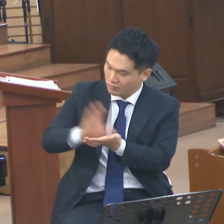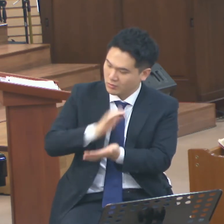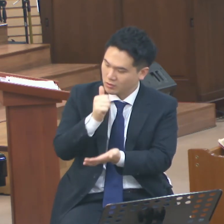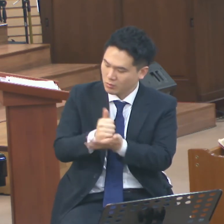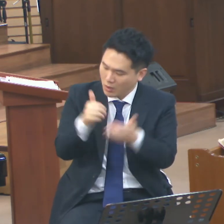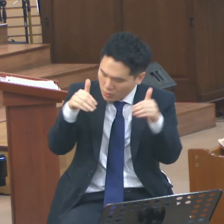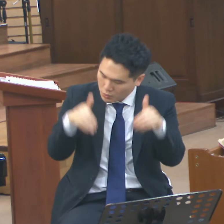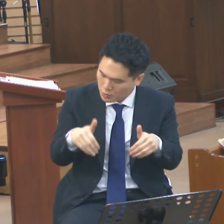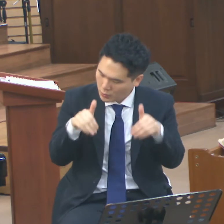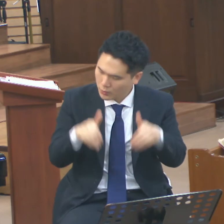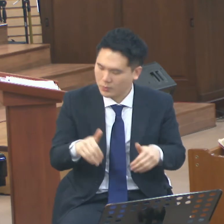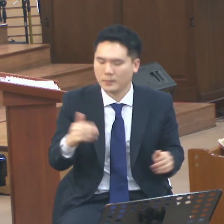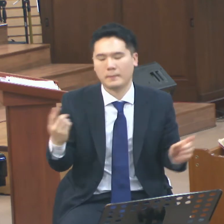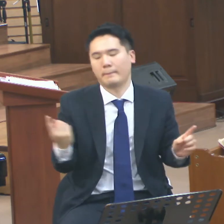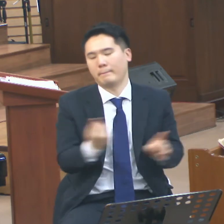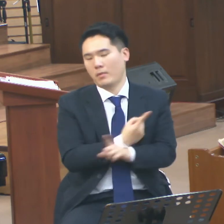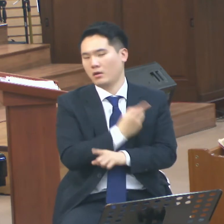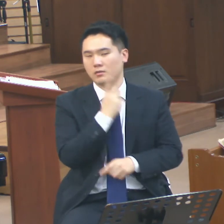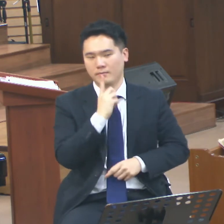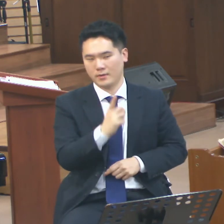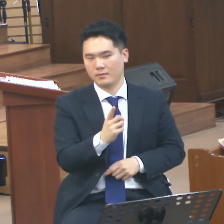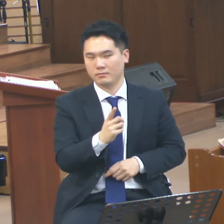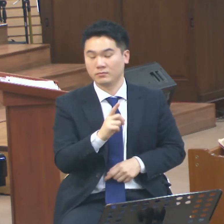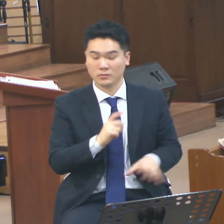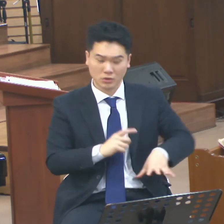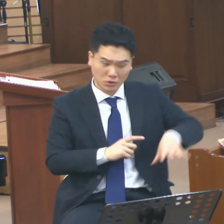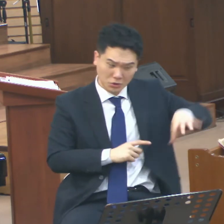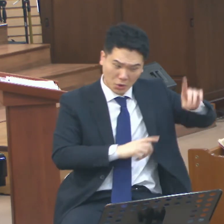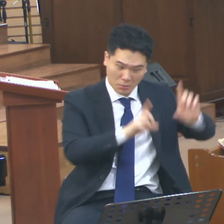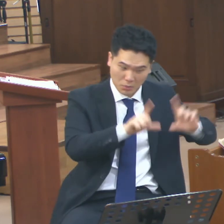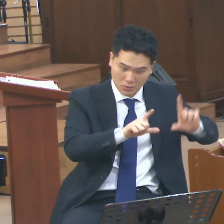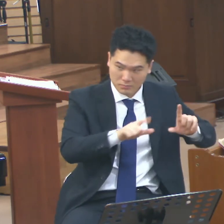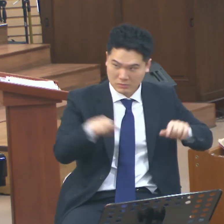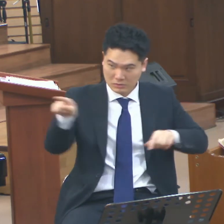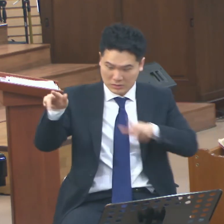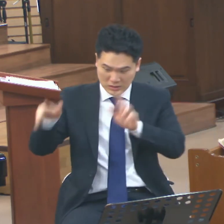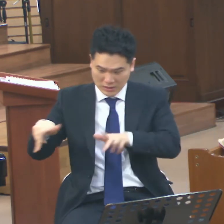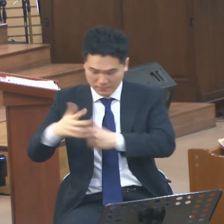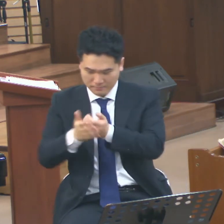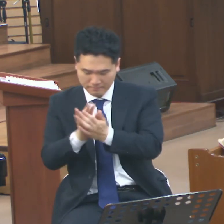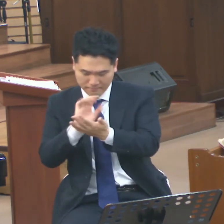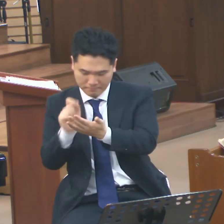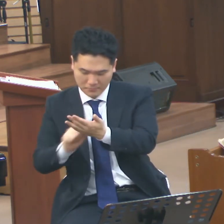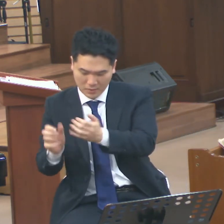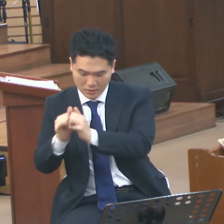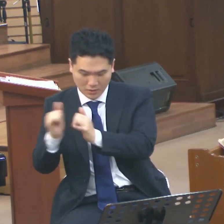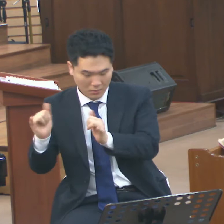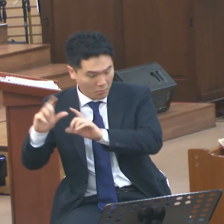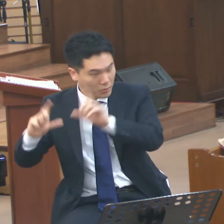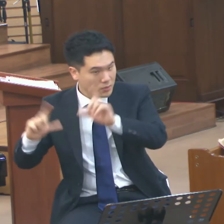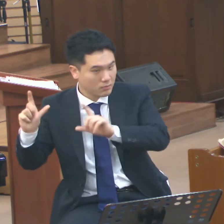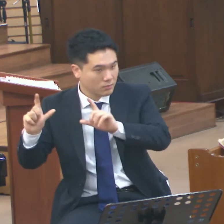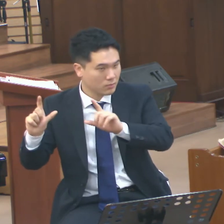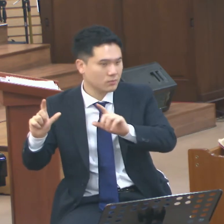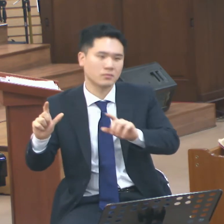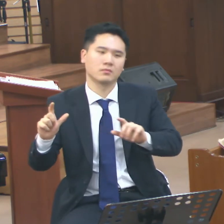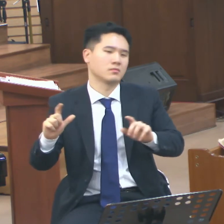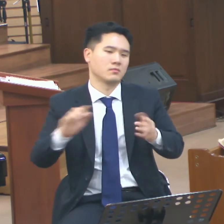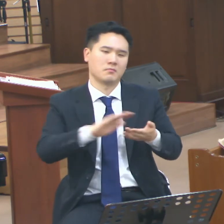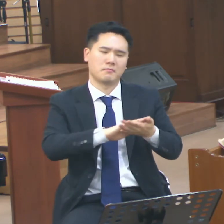처음에는 그렇게 보지 않았어요. 그런데 부활 후에 형이 아니고 주님이죠. 하나님의